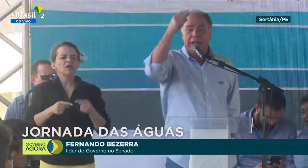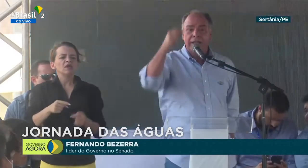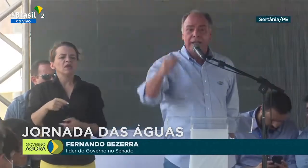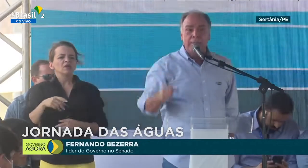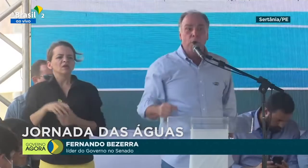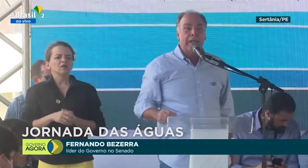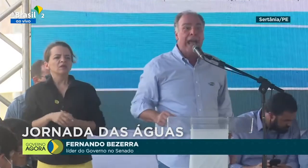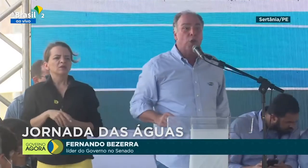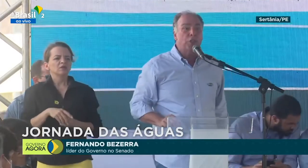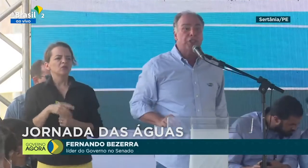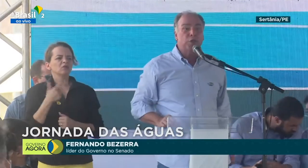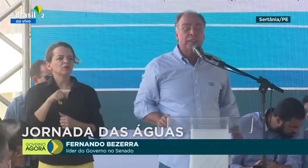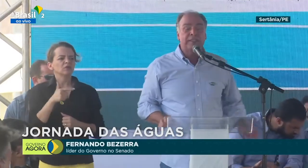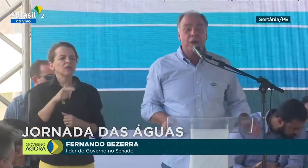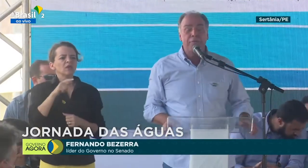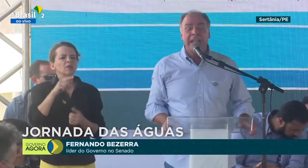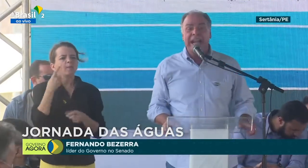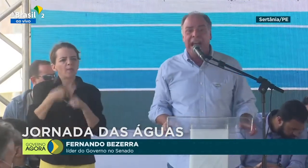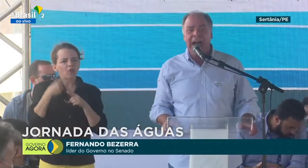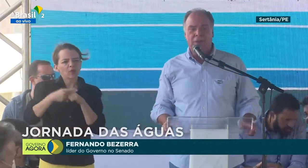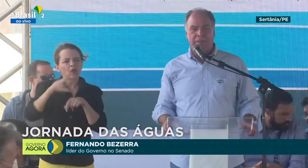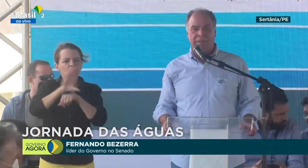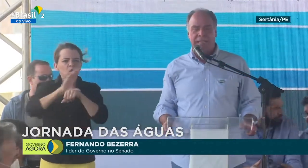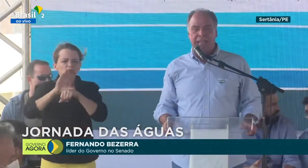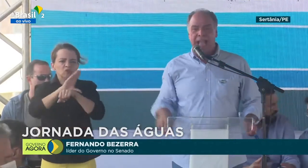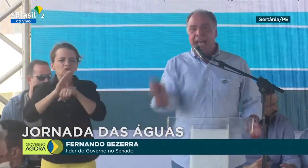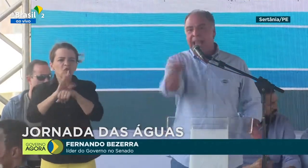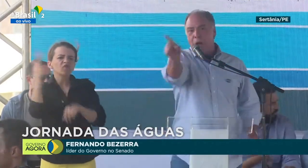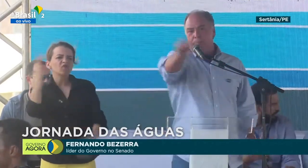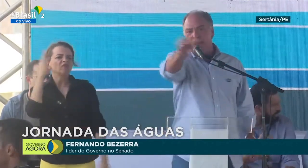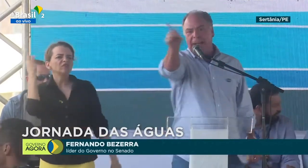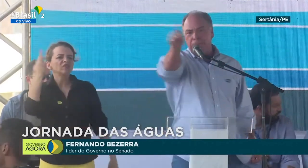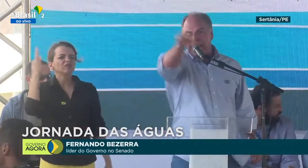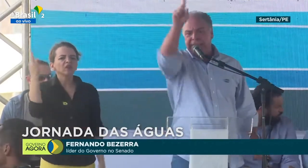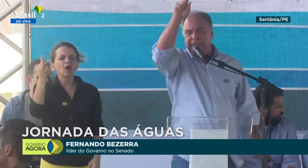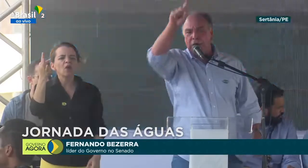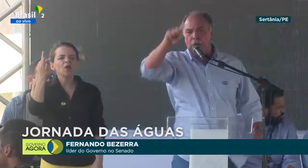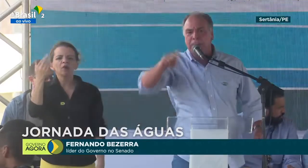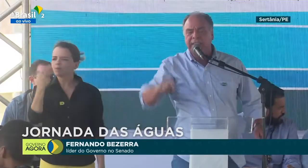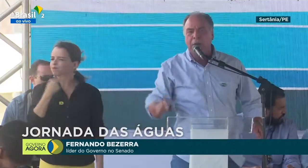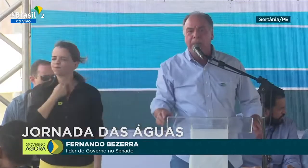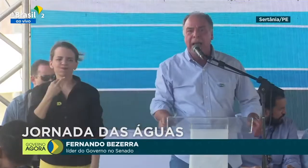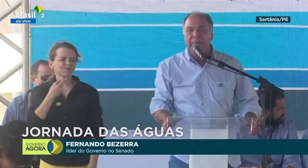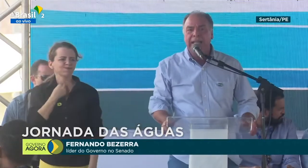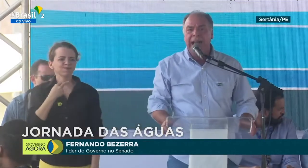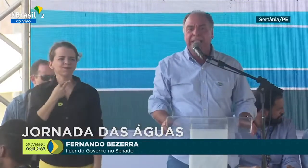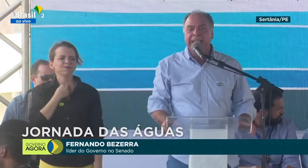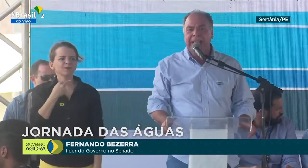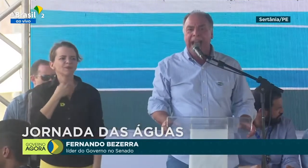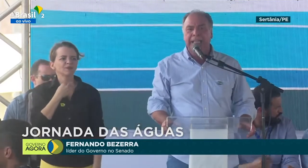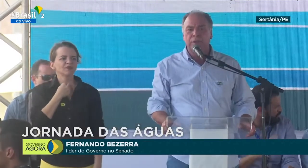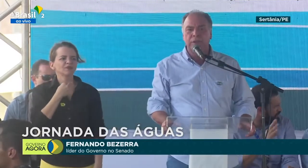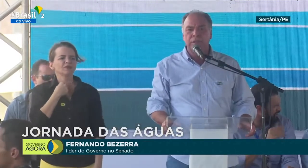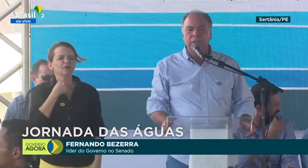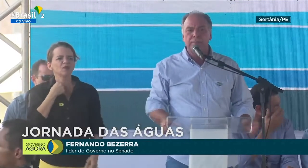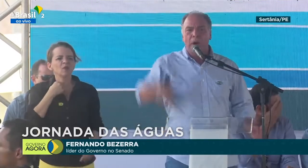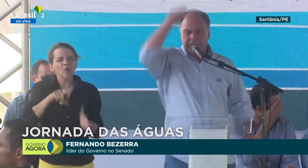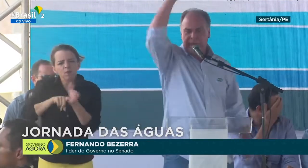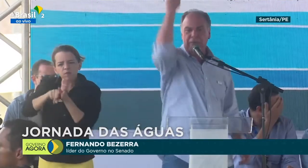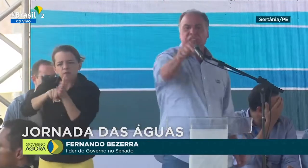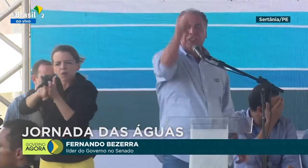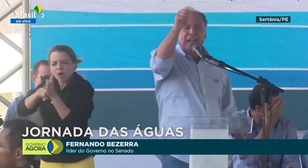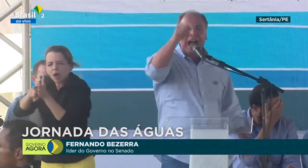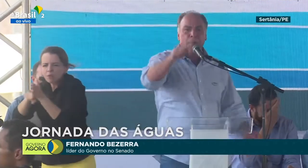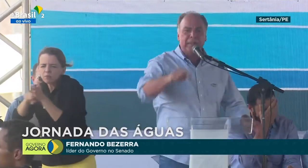Inócua porque a Constituição Federal, ela não permite que uma comissão parlamentar de inquérito